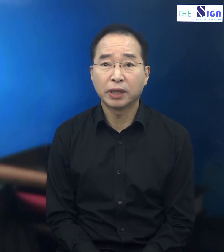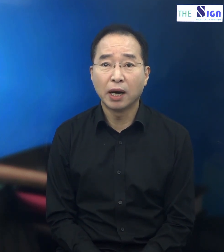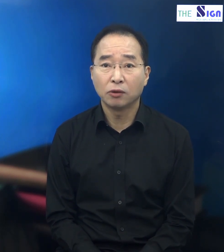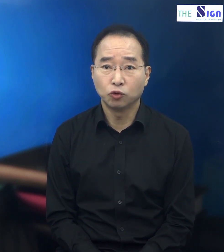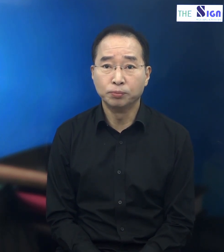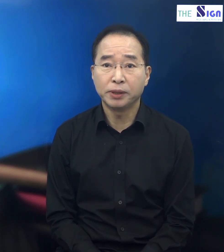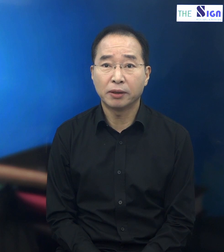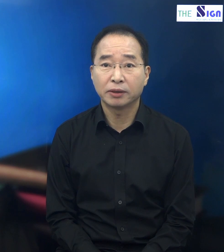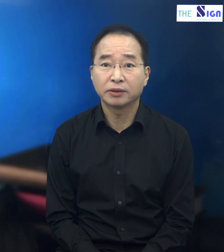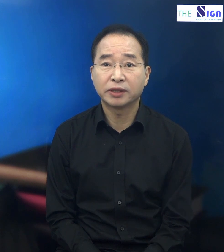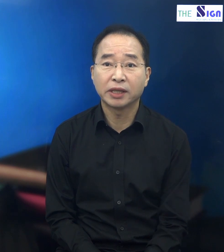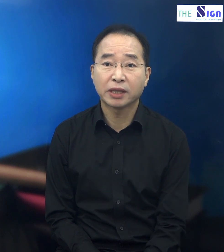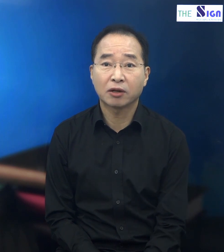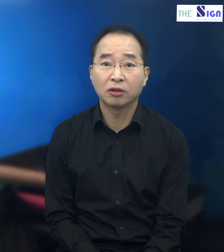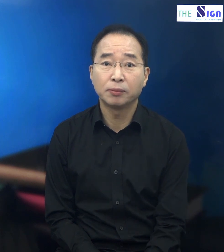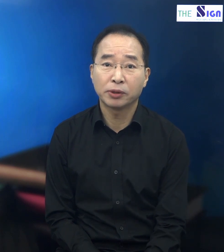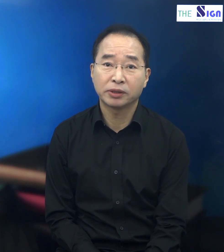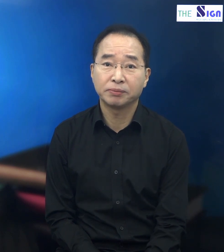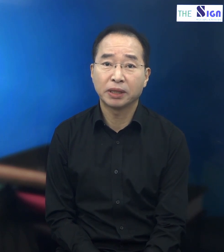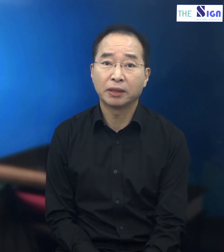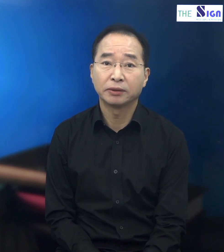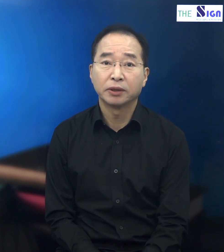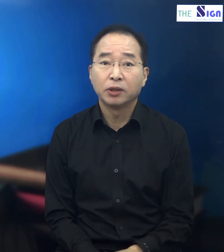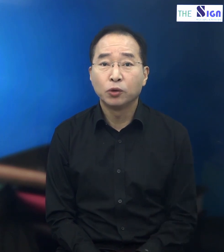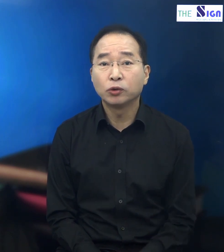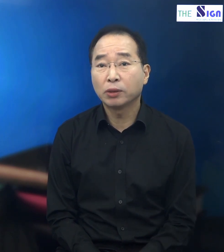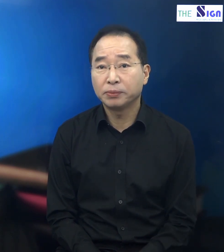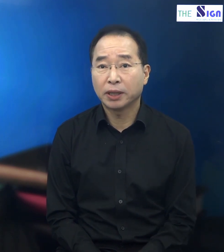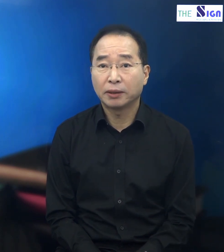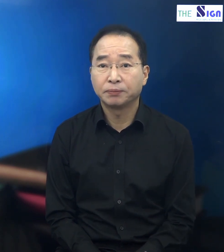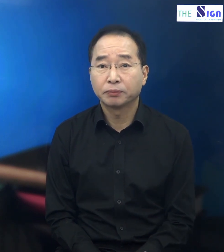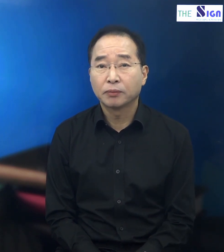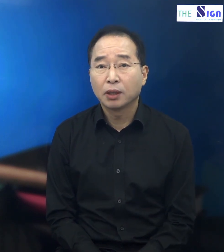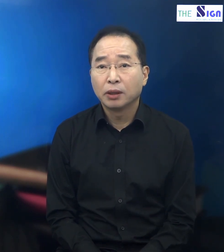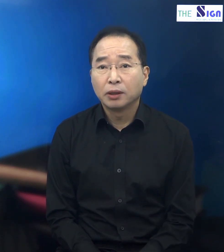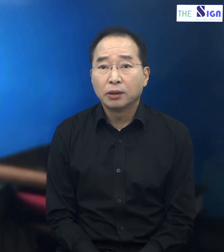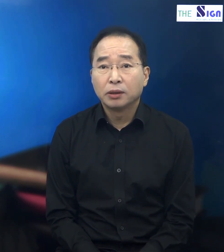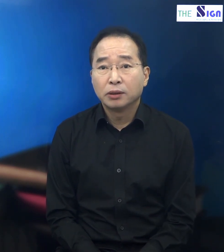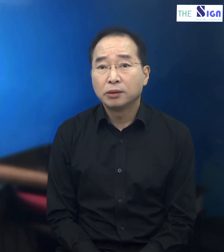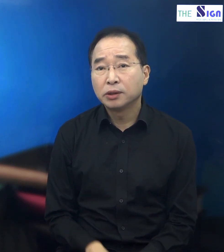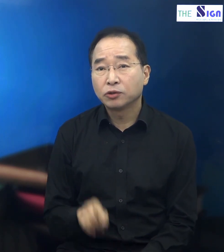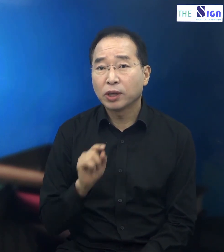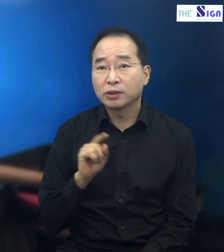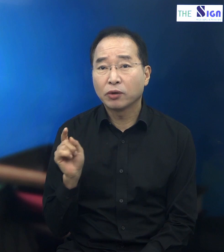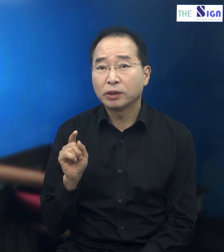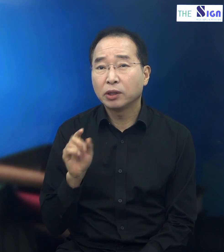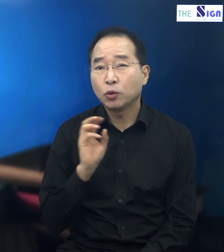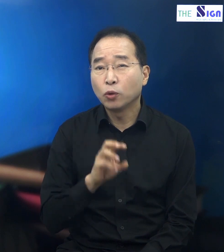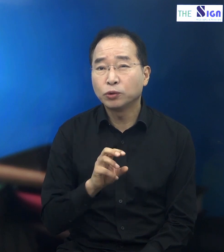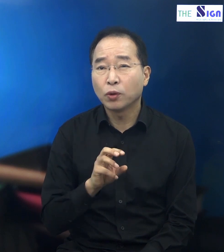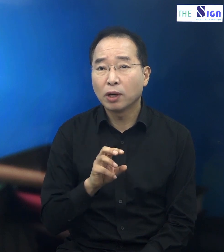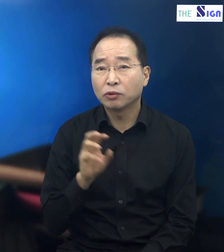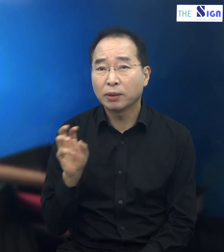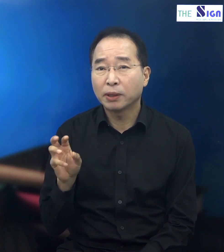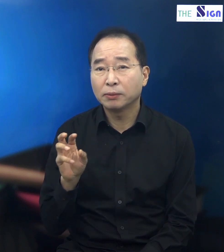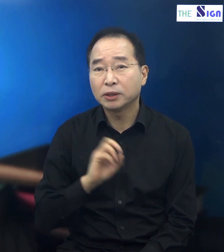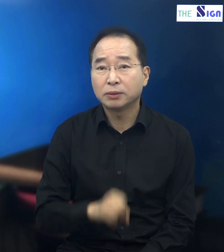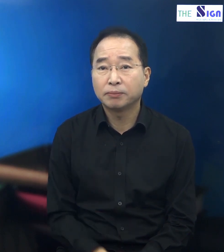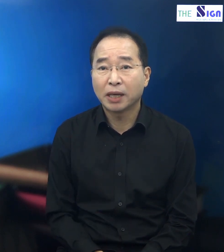우기다, 운명 세 단어를 보겠습니다. 용서입니다. 이제 수화를 사용할 때 용서하고 해방을 많이